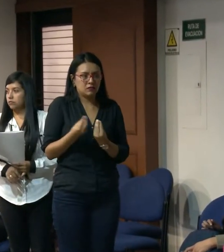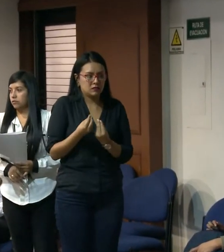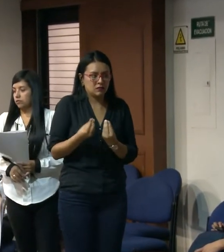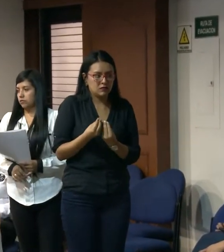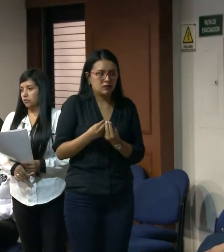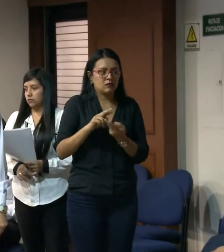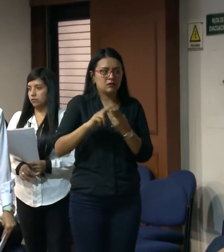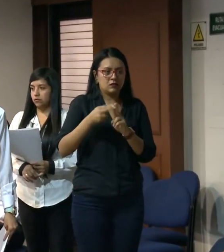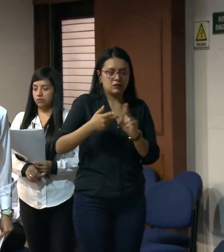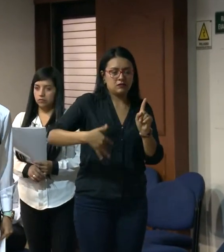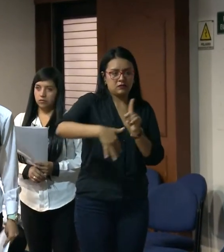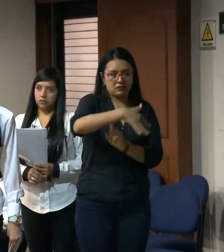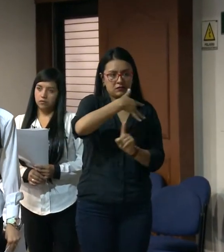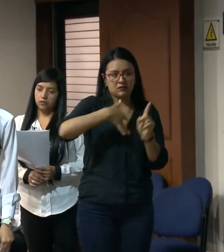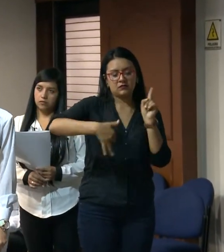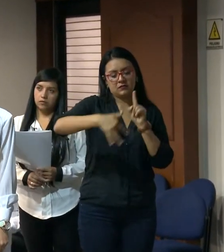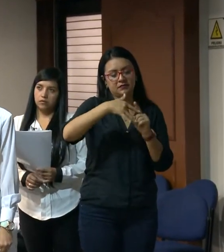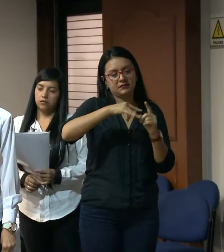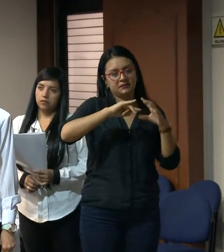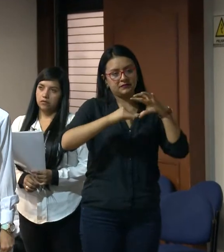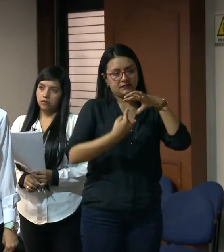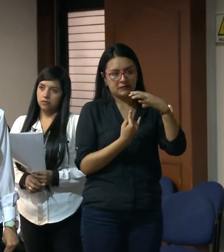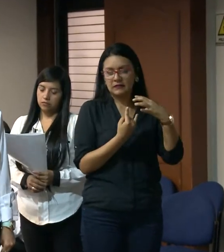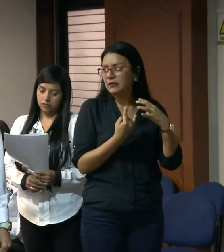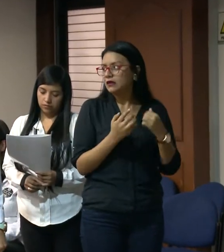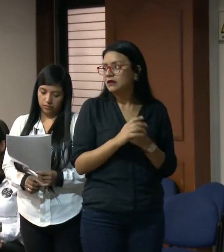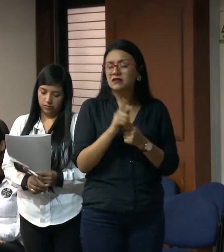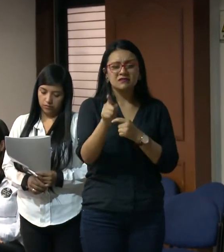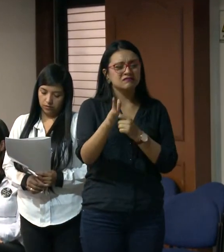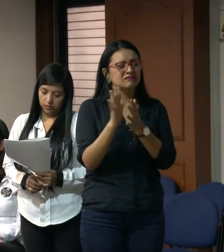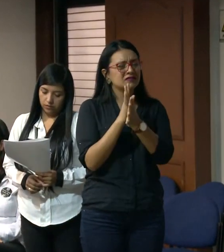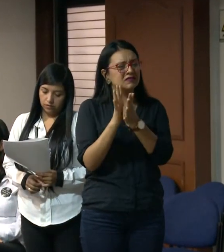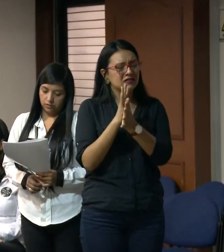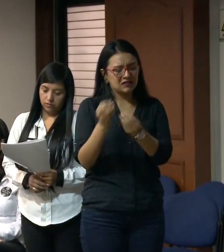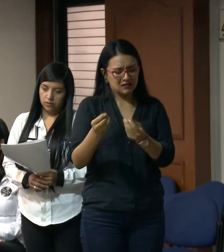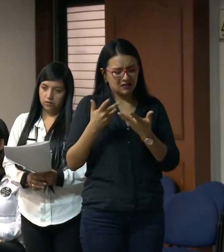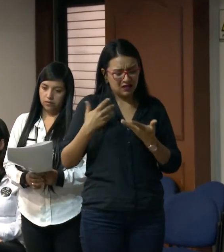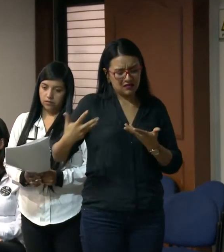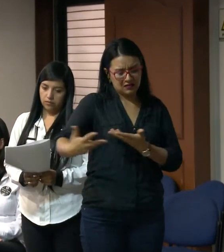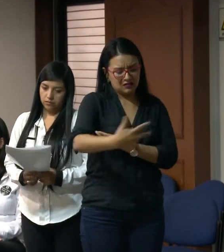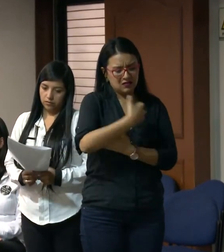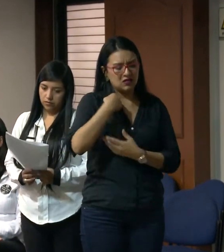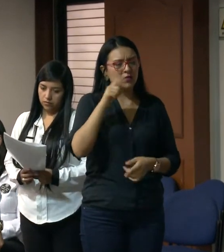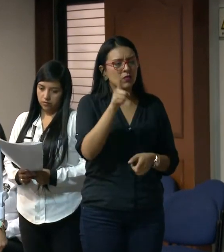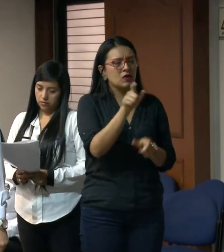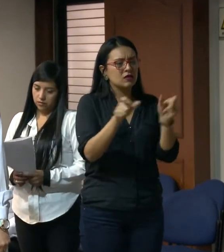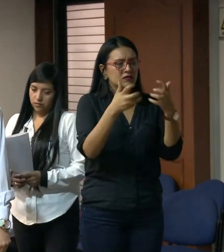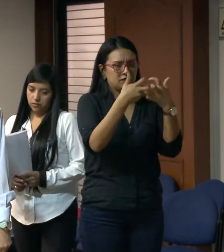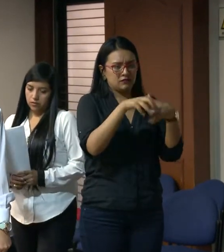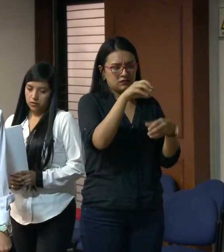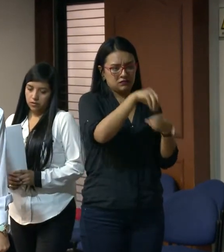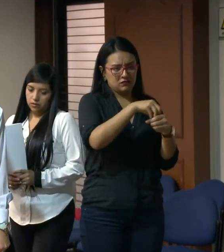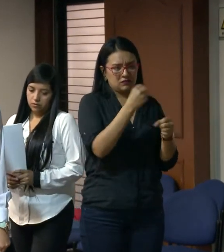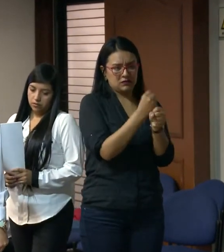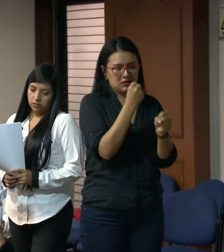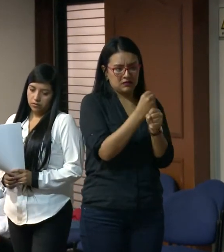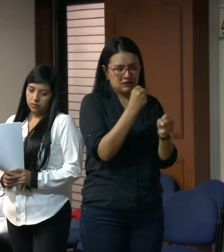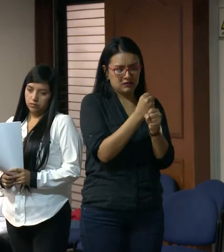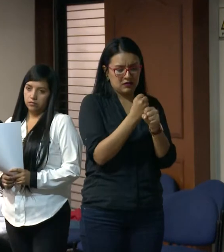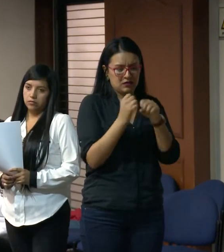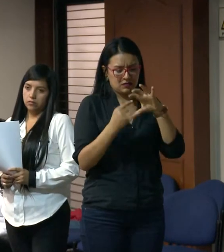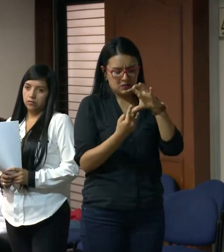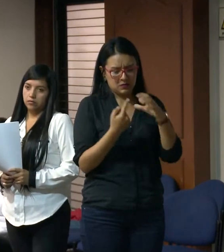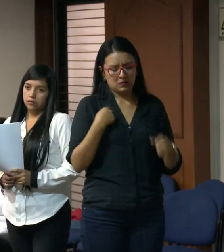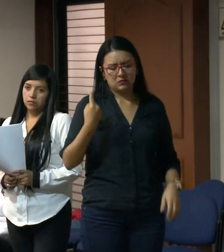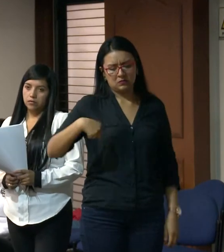de la contextualización del planetario y aquella información brindada o recolectada por los funcionarios del planetario, nos